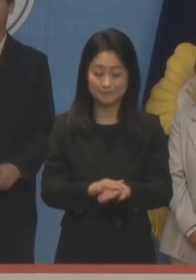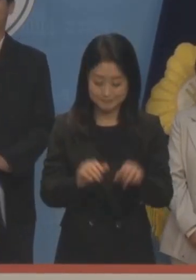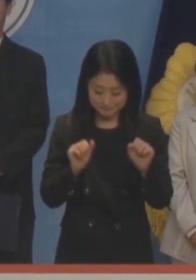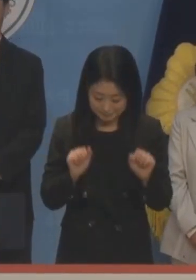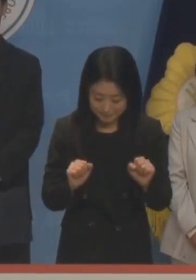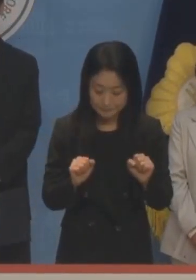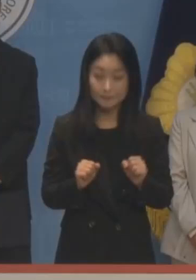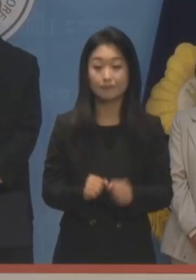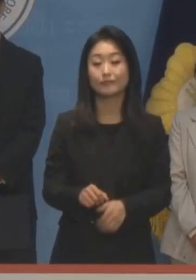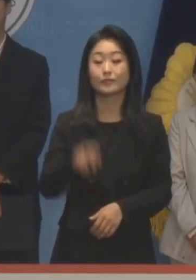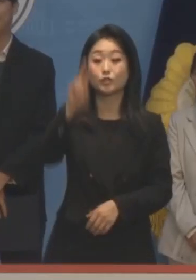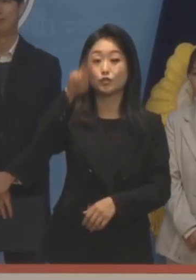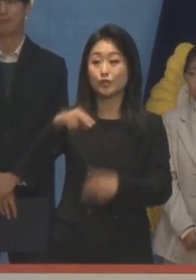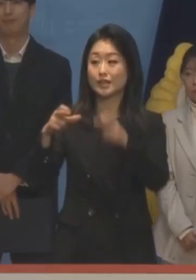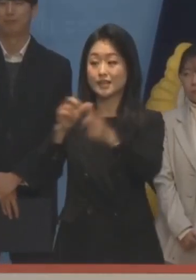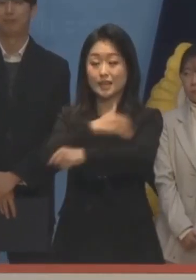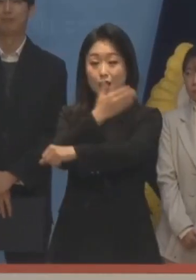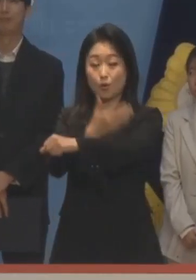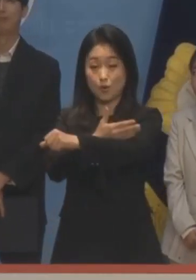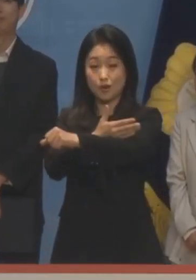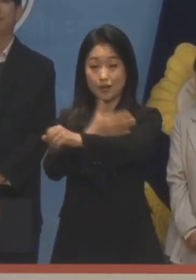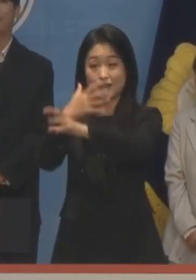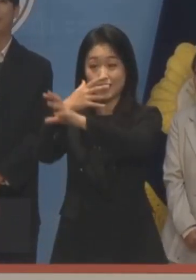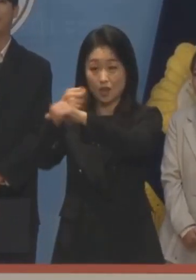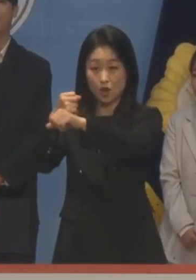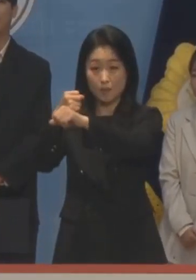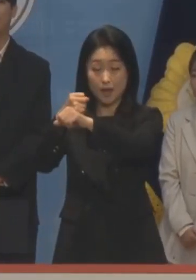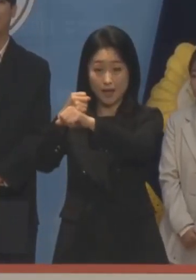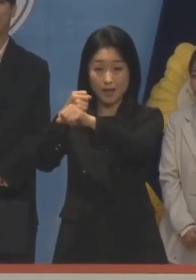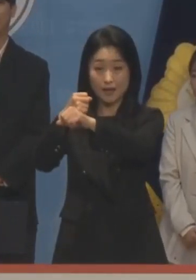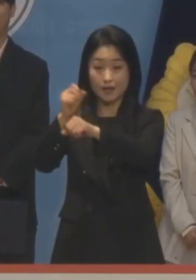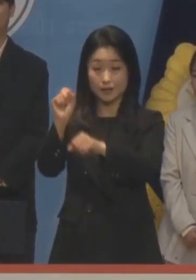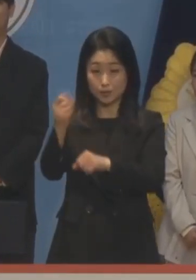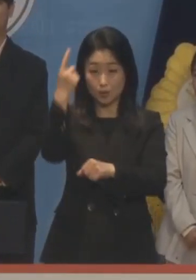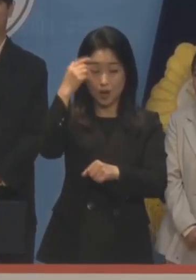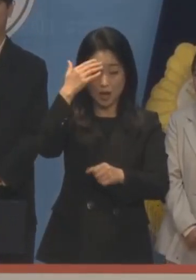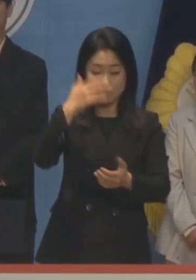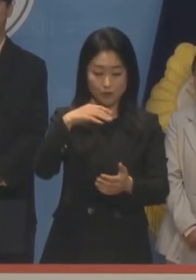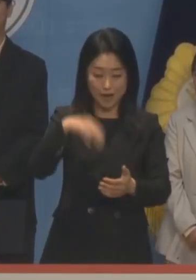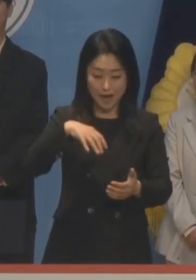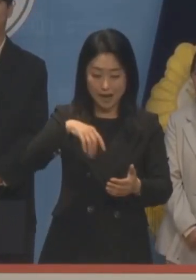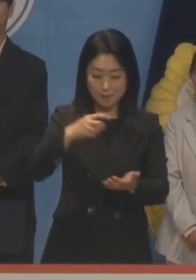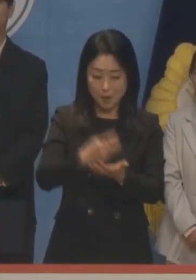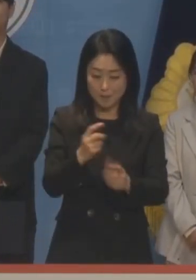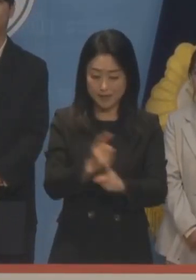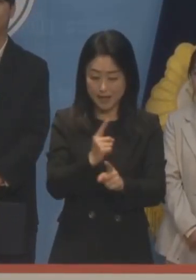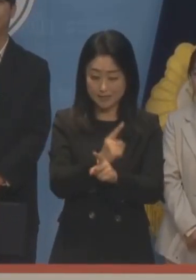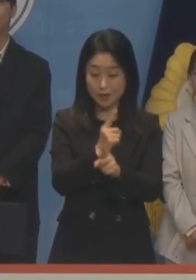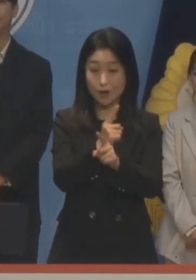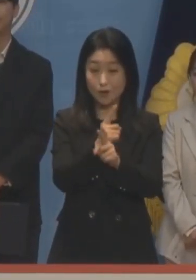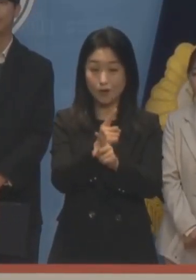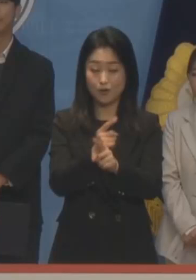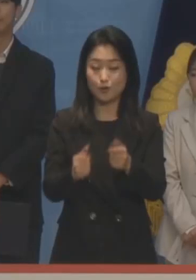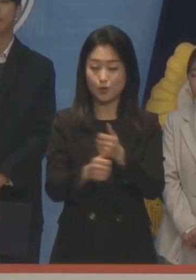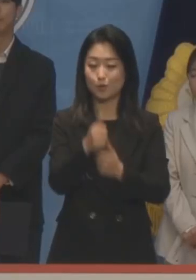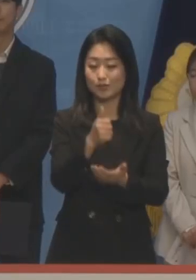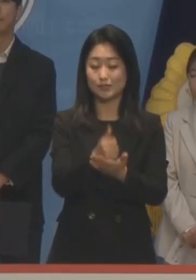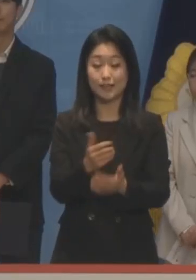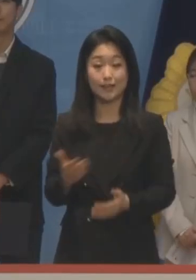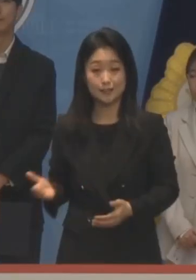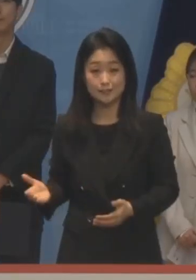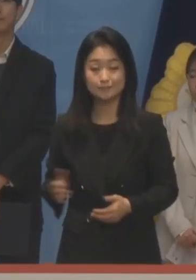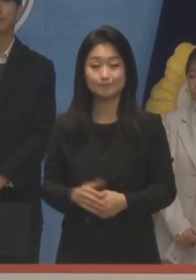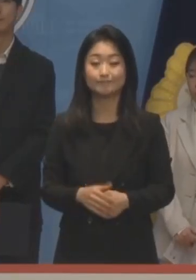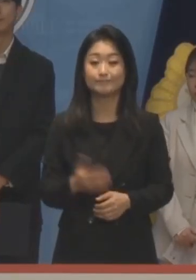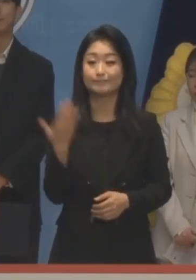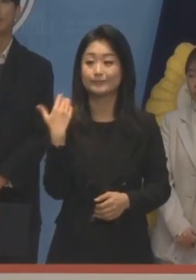안녕하십니까. 유엔 장애인 권리협약 국내법 개정연대 공동위원장 이찬우입니다. 먼저 오늘